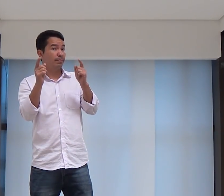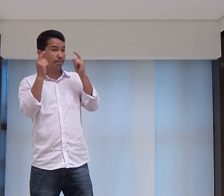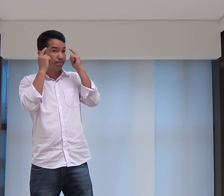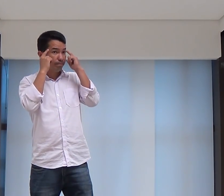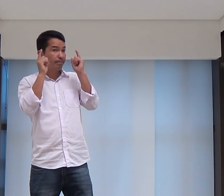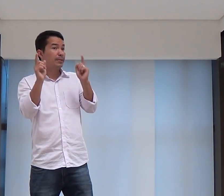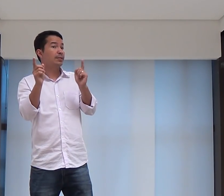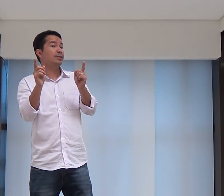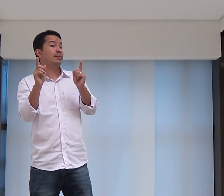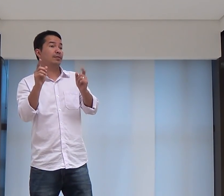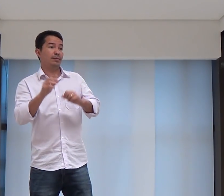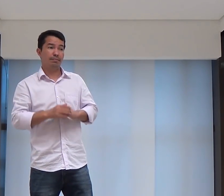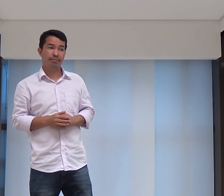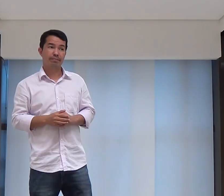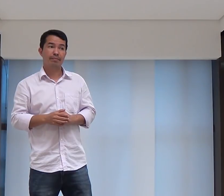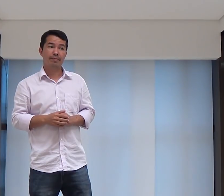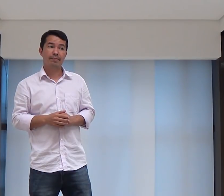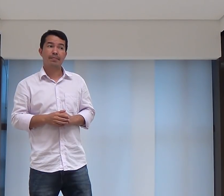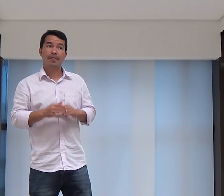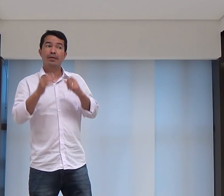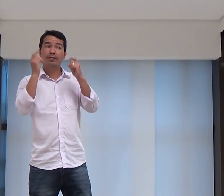Pensa nisso. Pensa nisso.